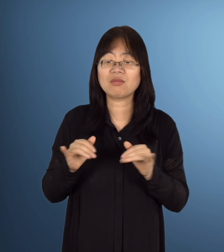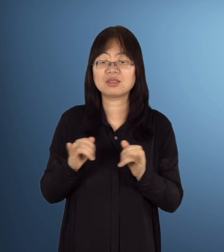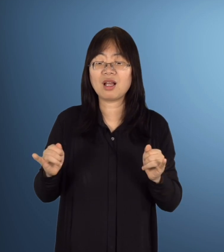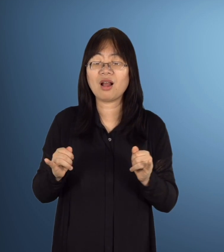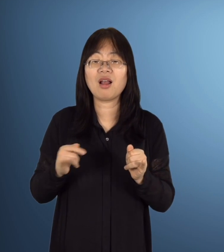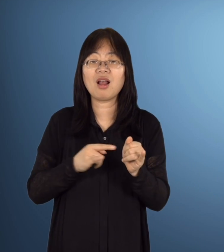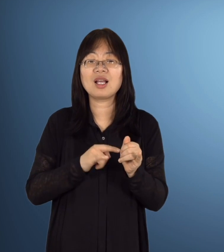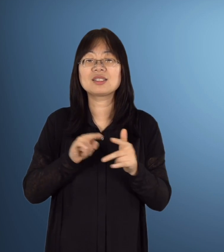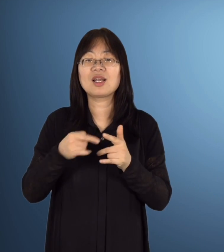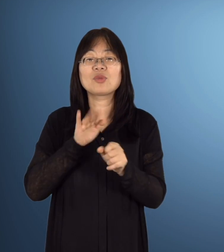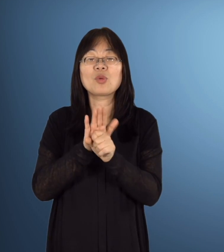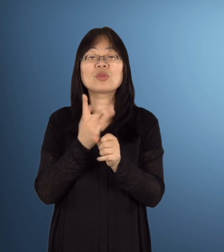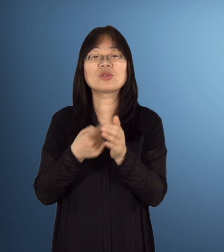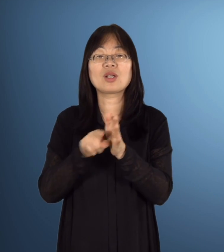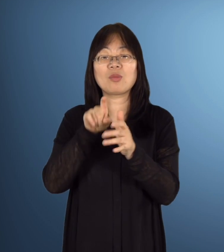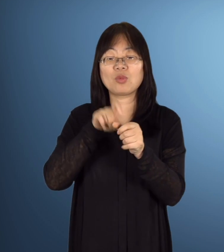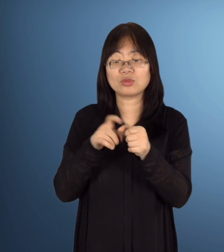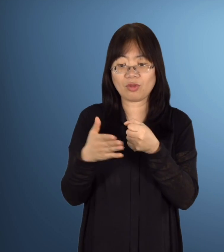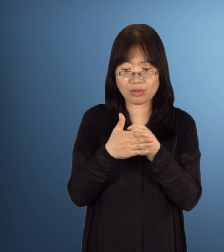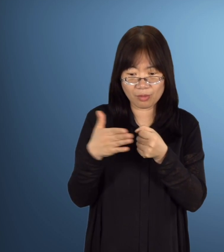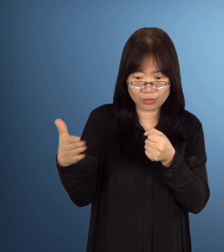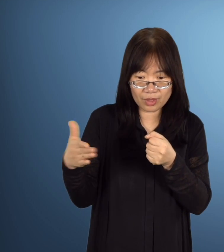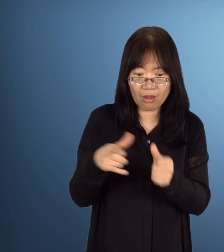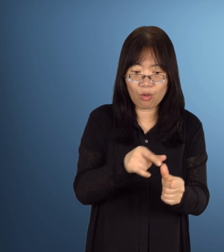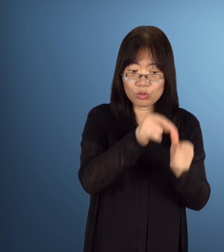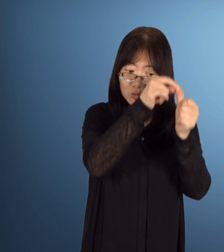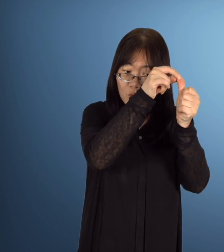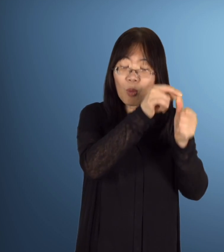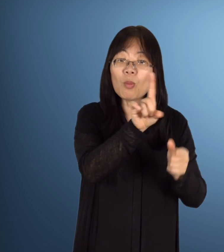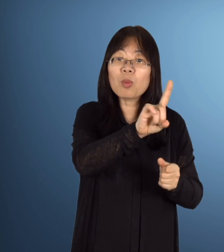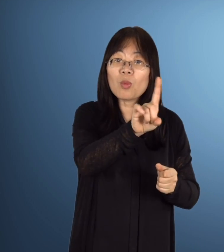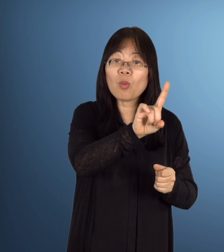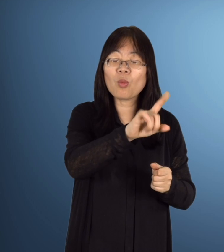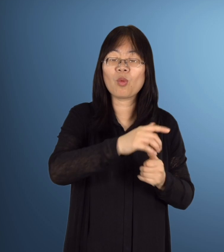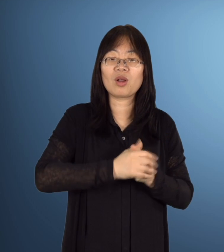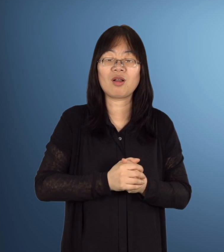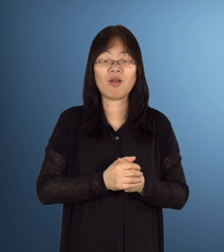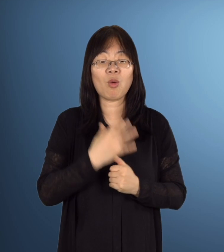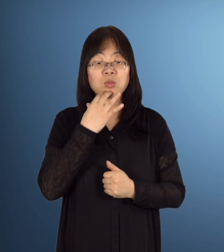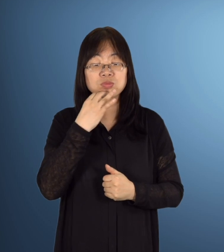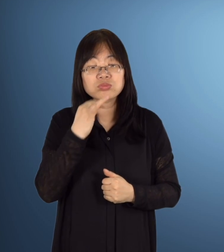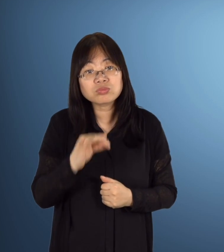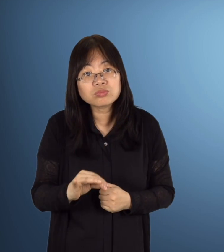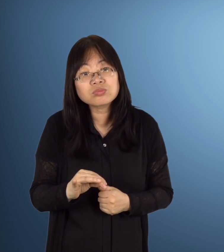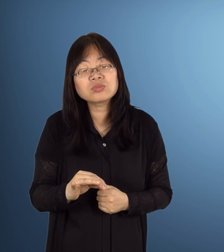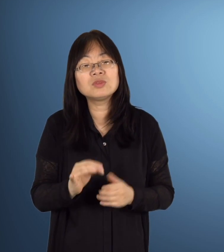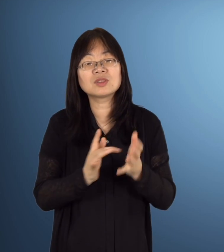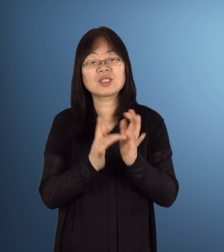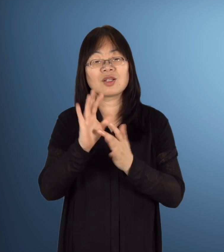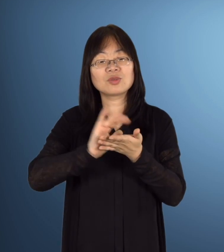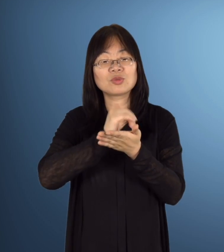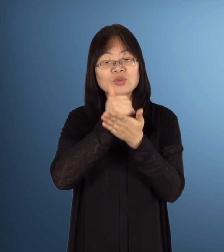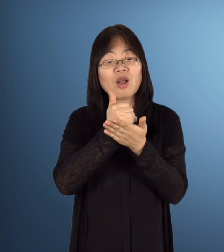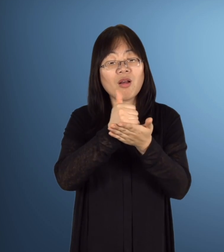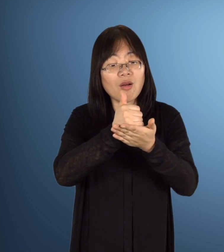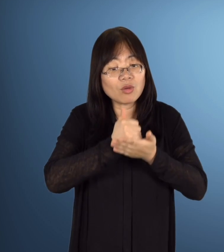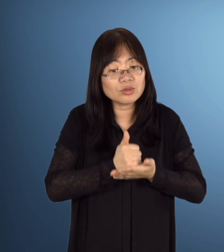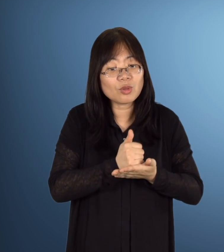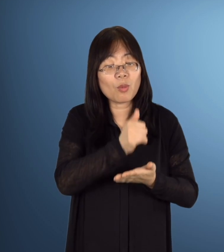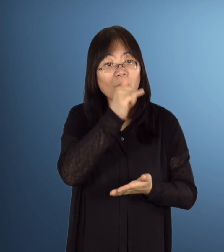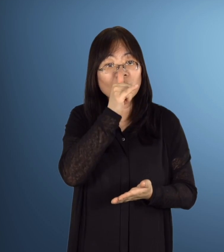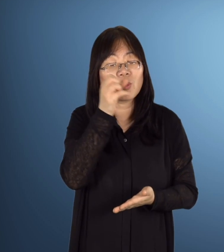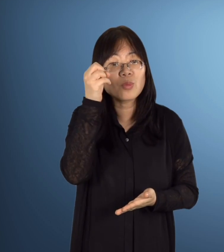분들의 이해를 돕도록 하기 위해서, 구원이라는 것은 물론 예수 그리스도를